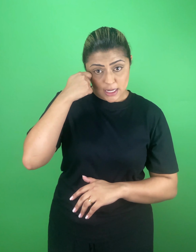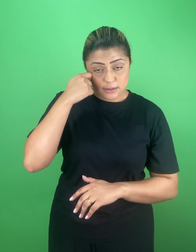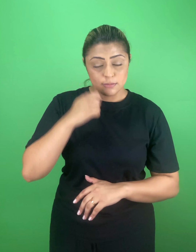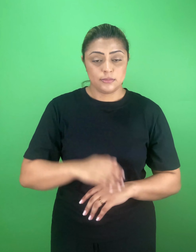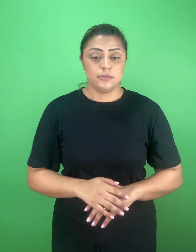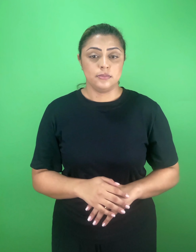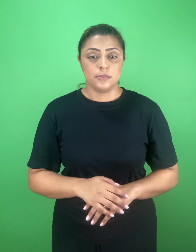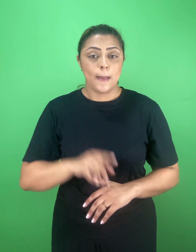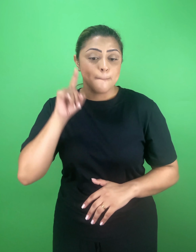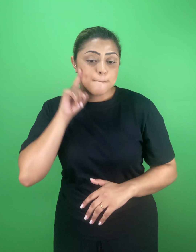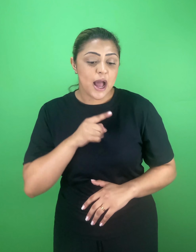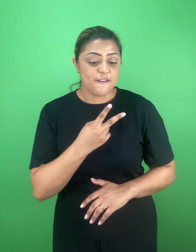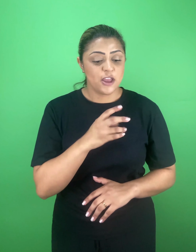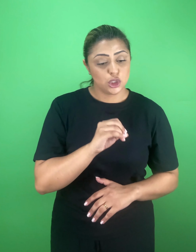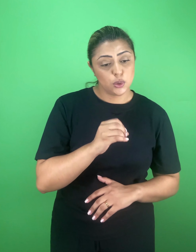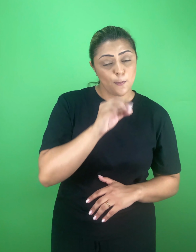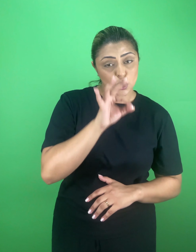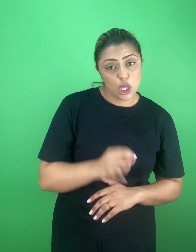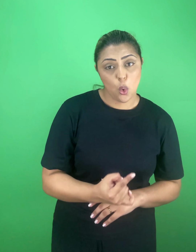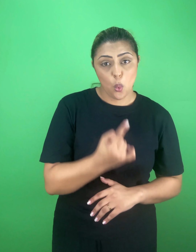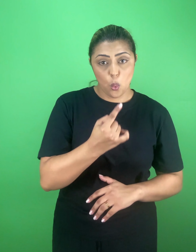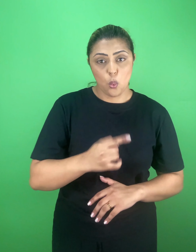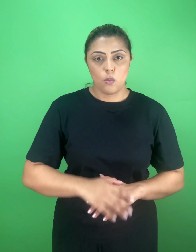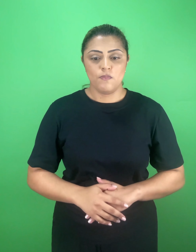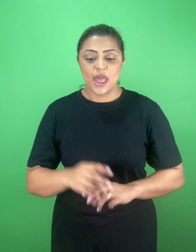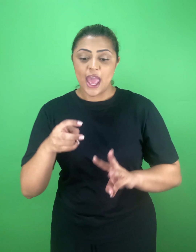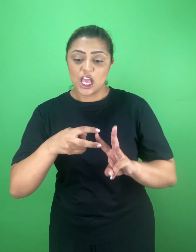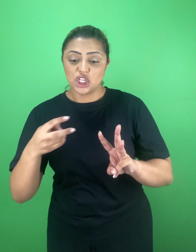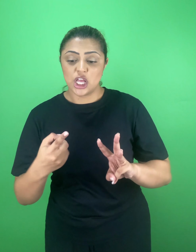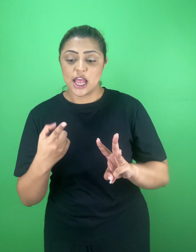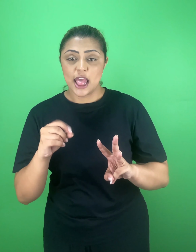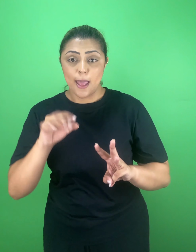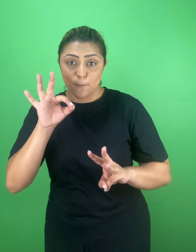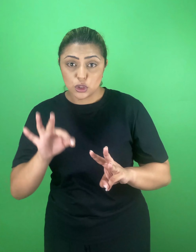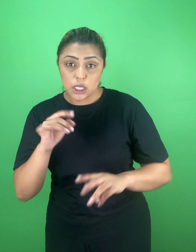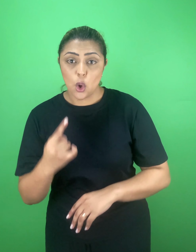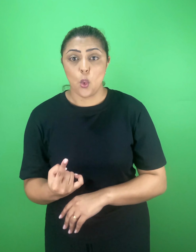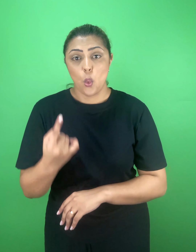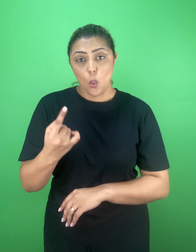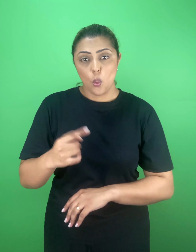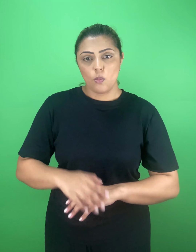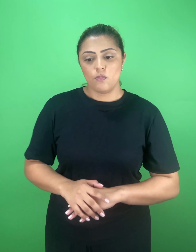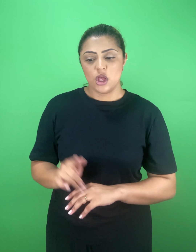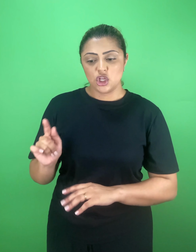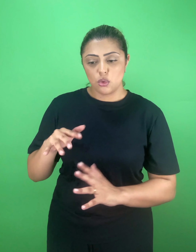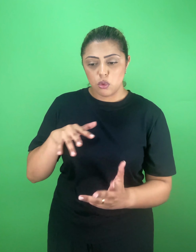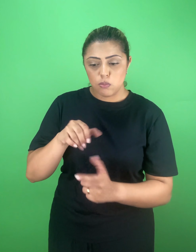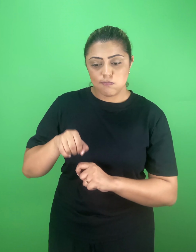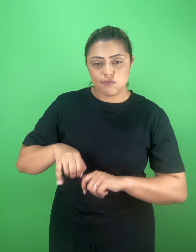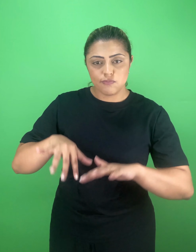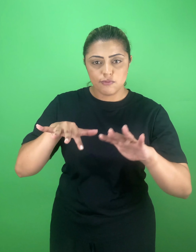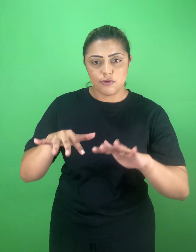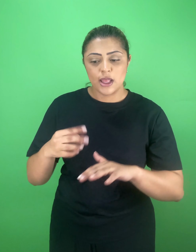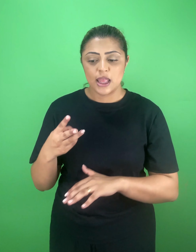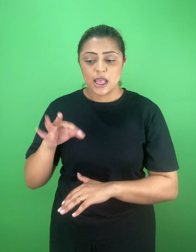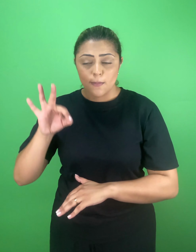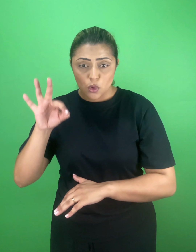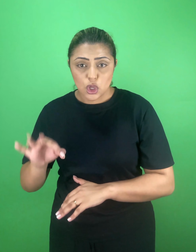Indígenas 10% 1. Desconcentração geográfica 30% 1. Ampla